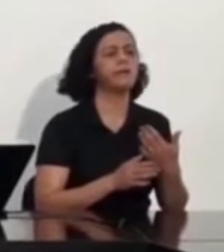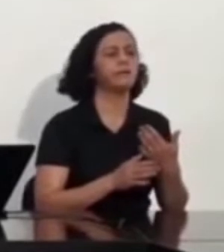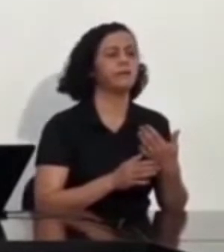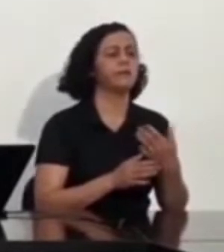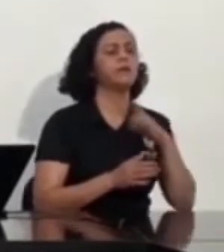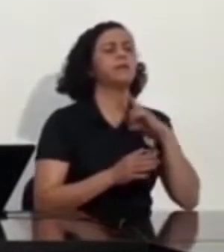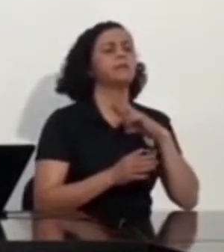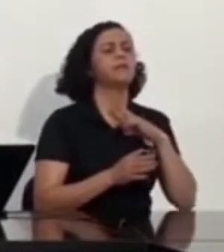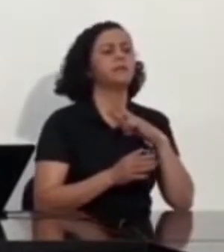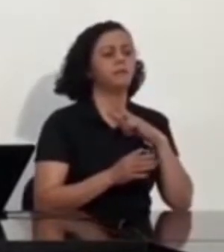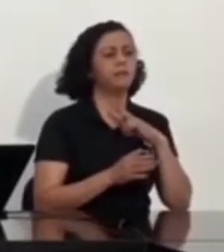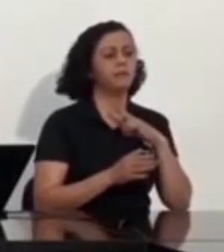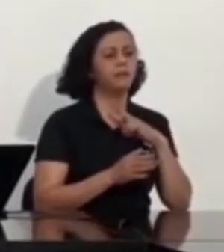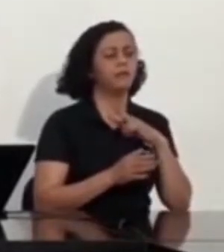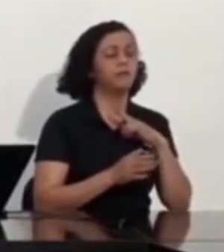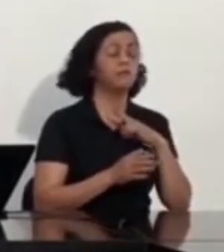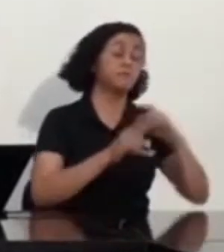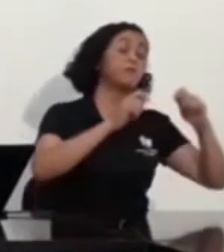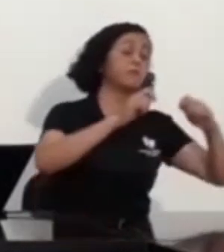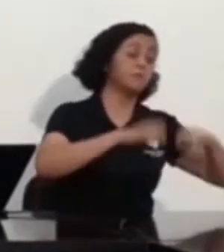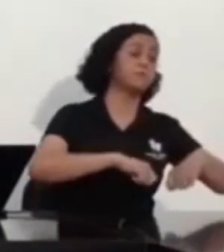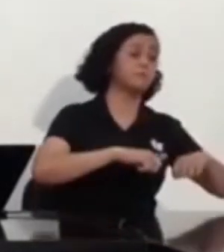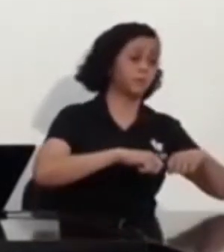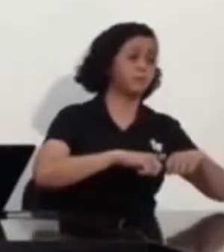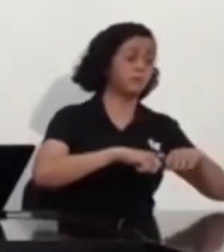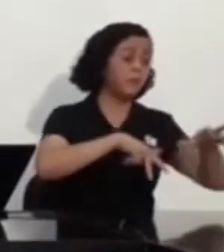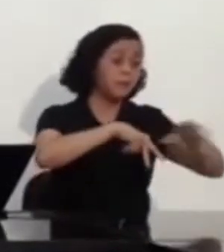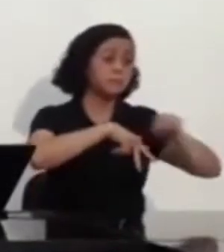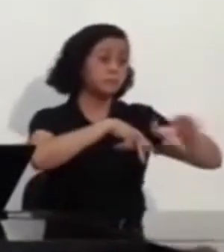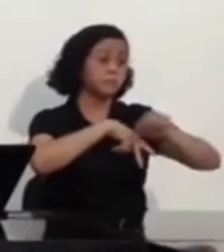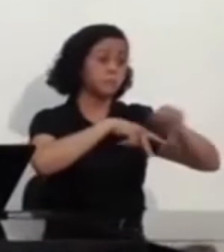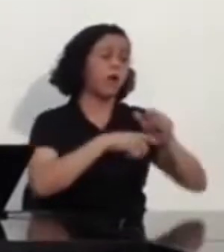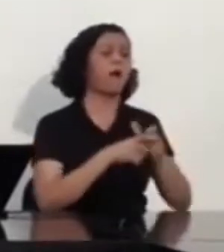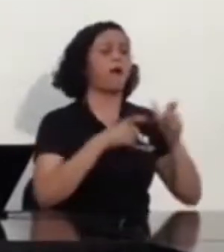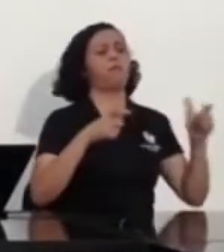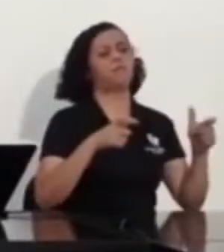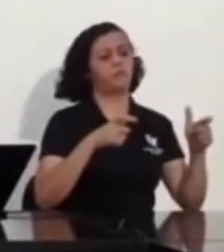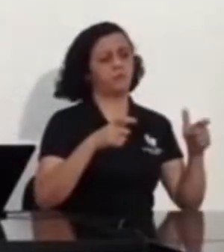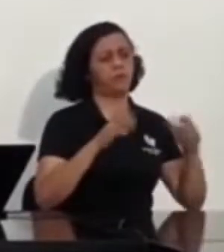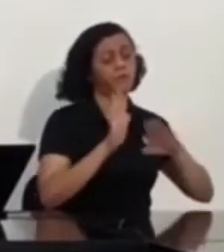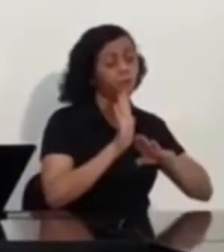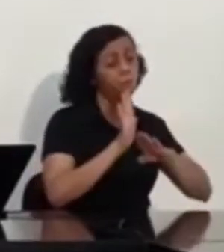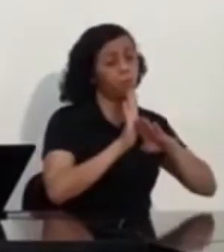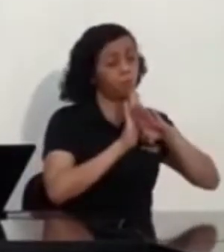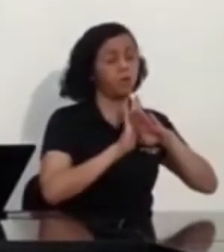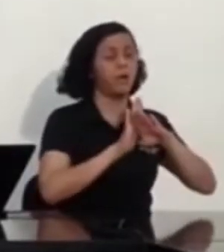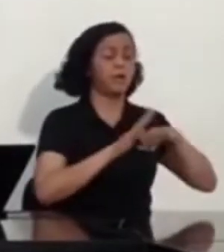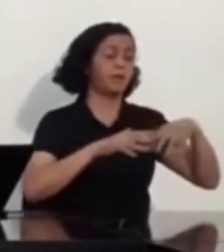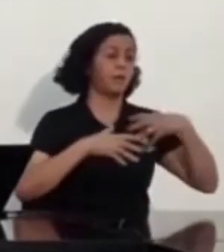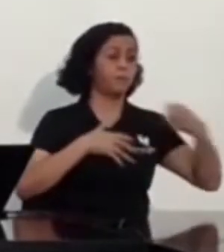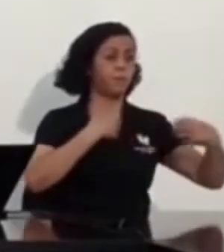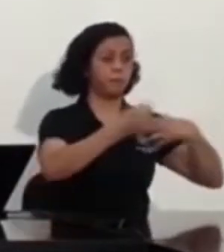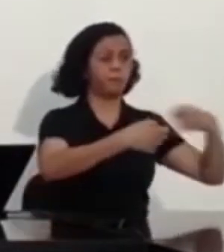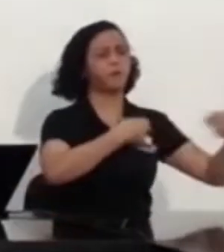uma maior possibilidade de contaminação de pessoas. O índice de transmissibilidade ainda está alto e